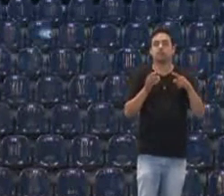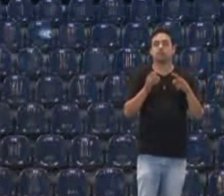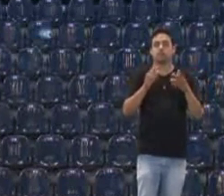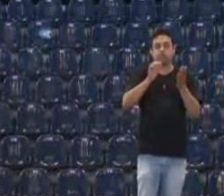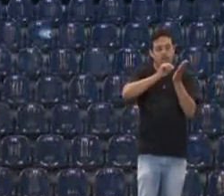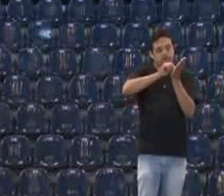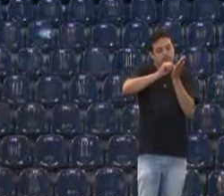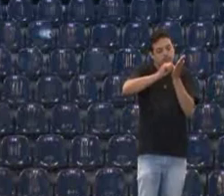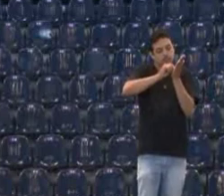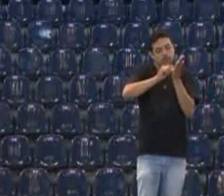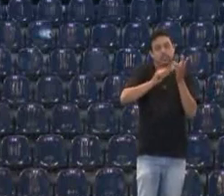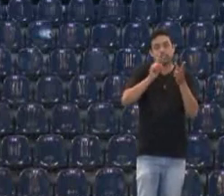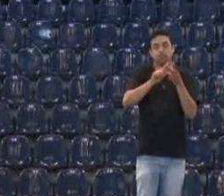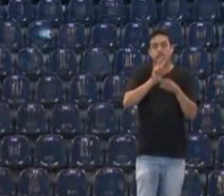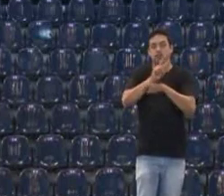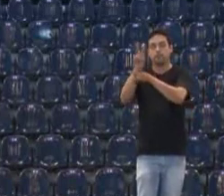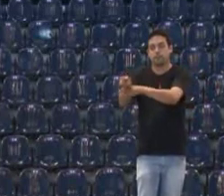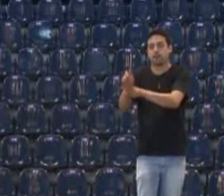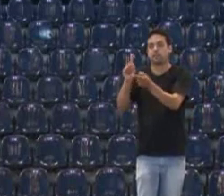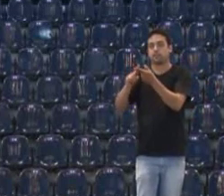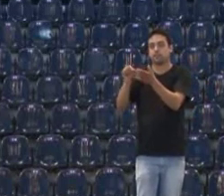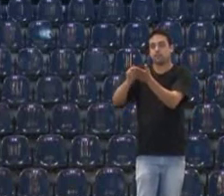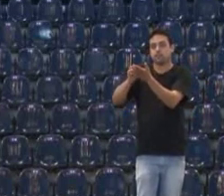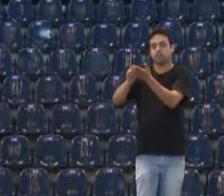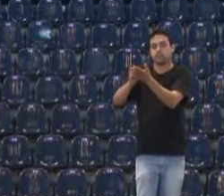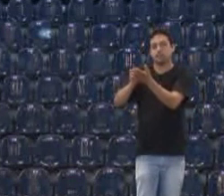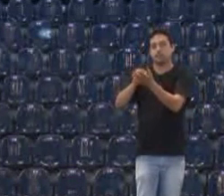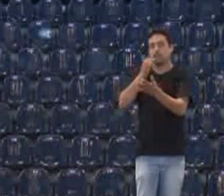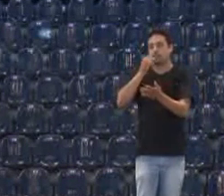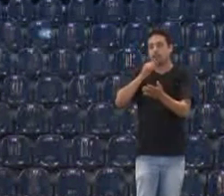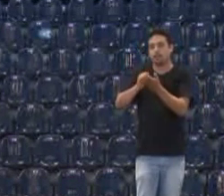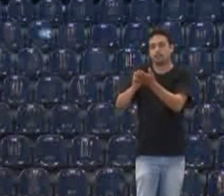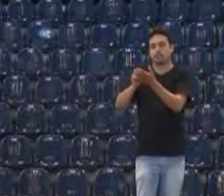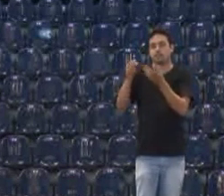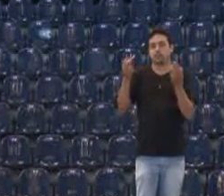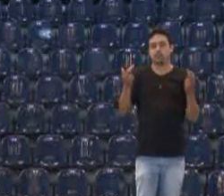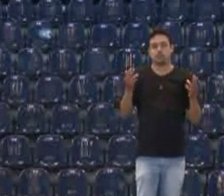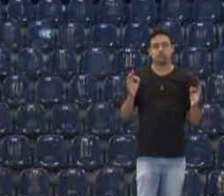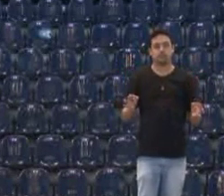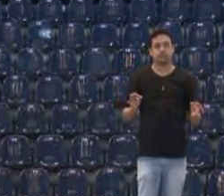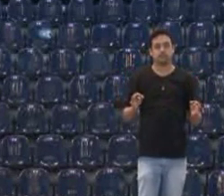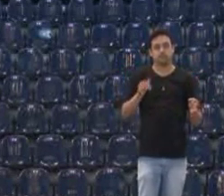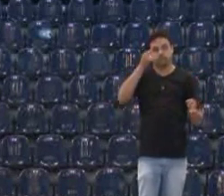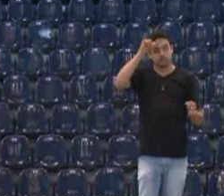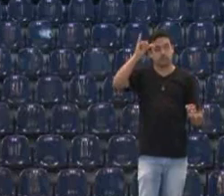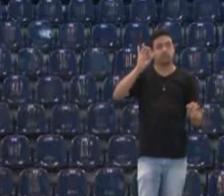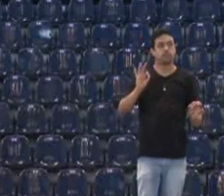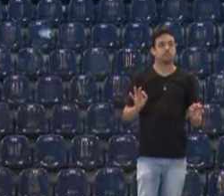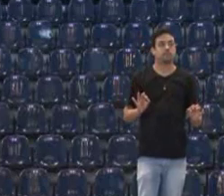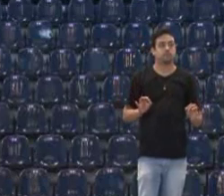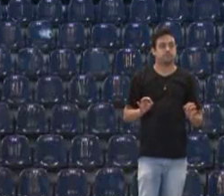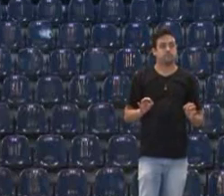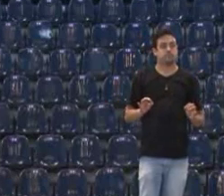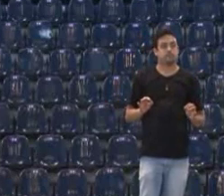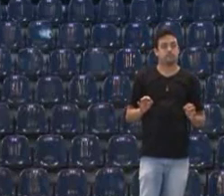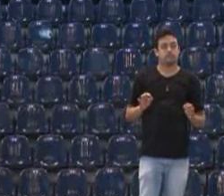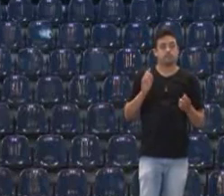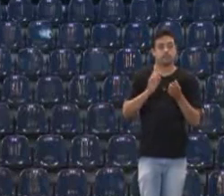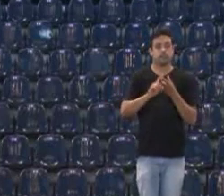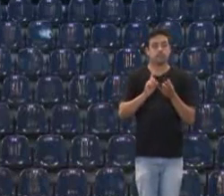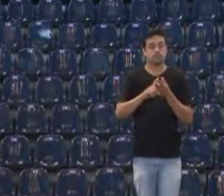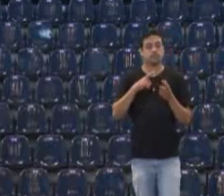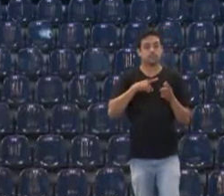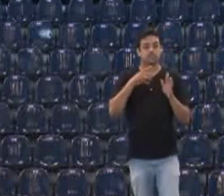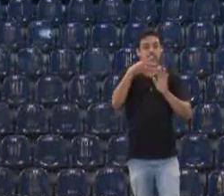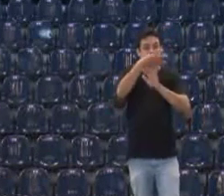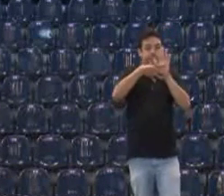redação. Ainda empresta para o outro mela também na saliva. Eita, mano. Faça isso não, tá certo? Procure ter um texto